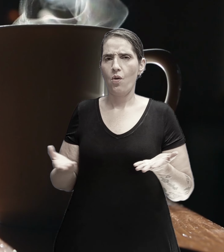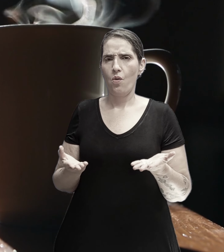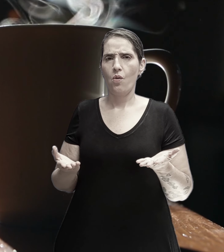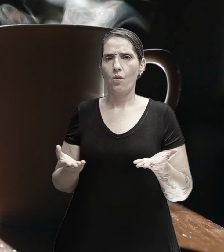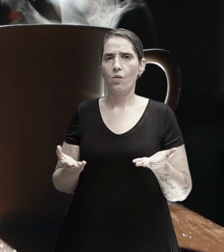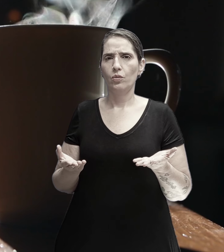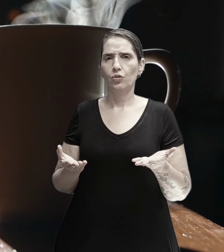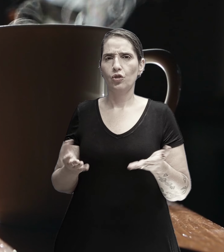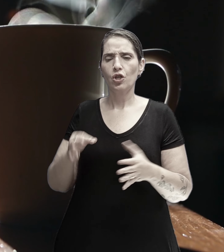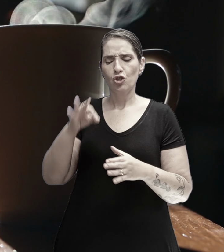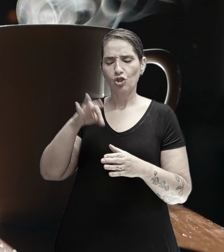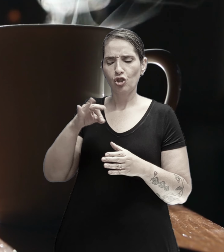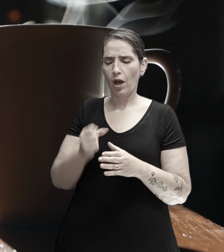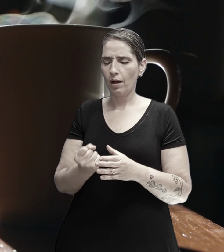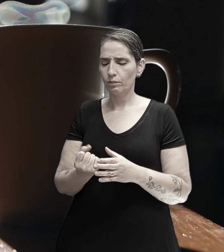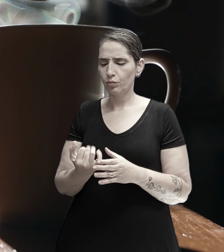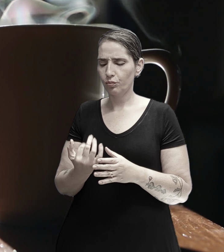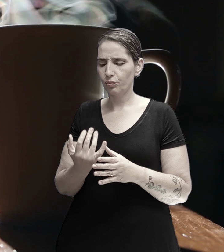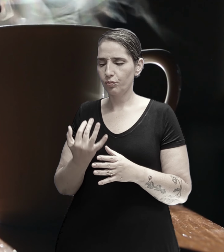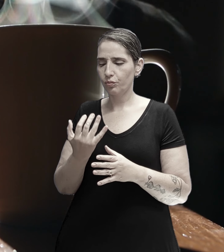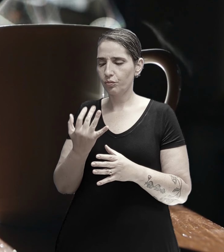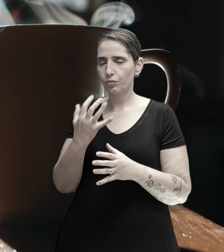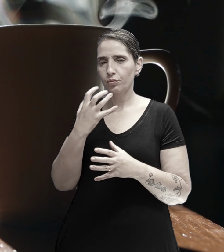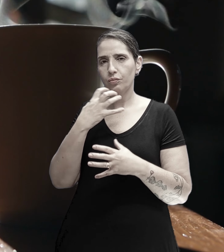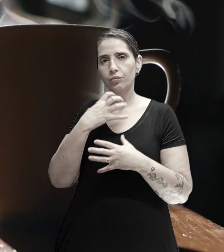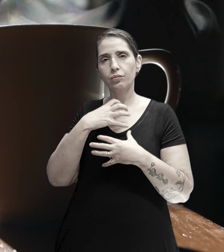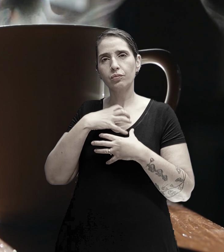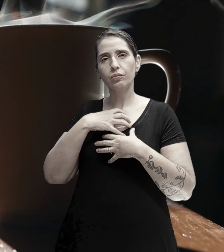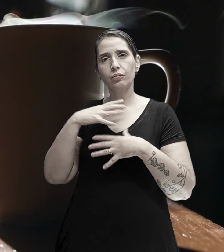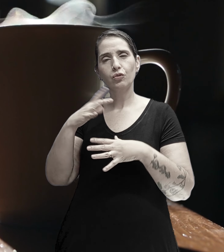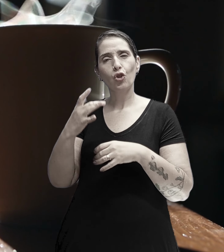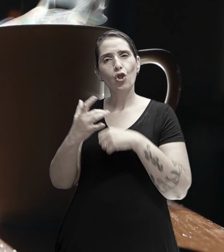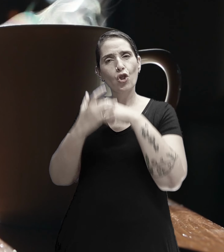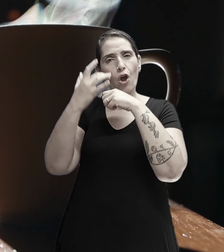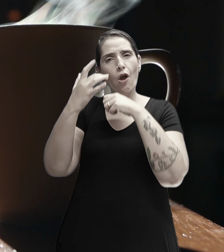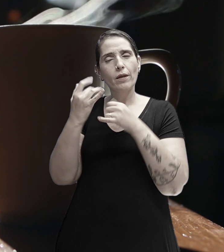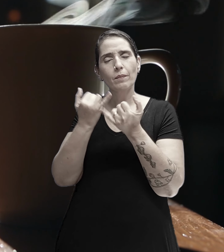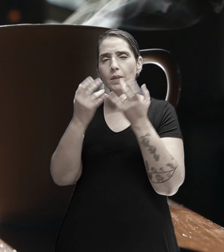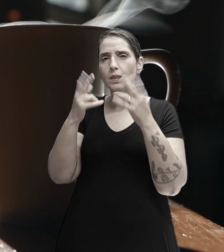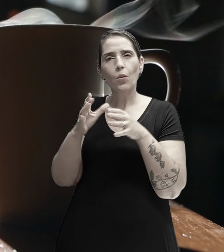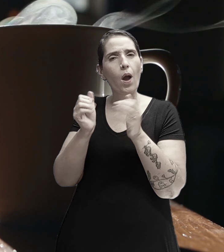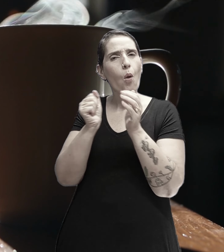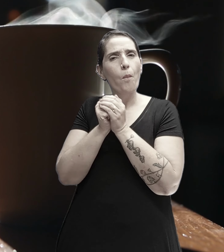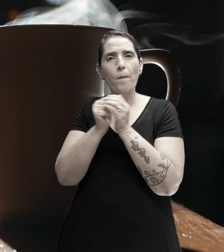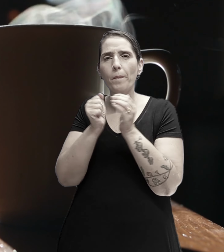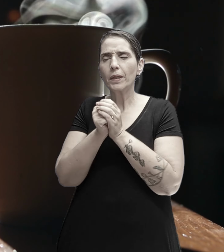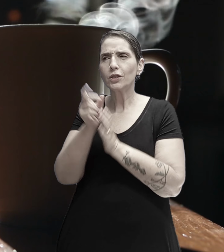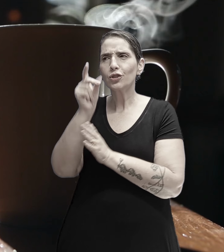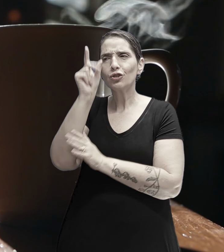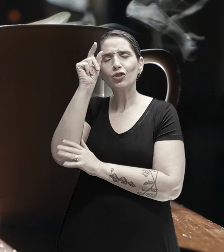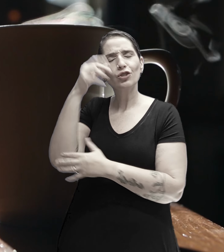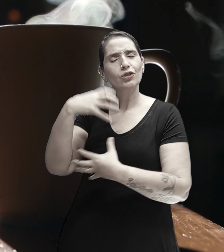Hoje, o vapor do chá subiu aos meus olhos como uma prece antiga.